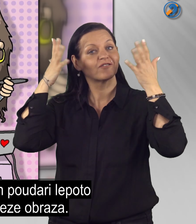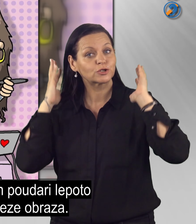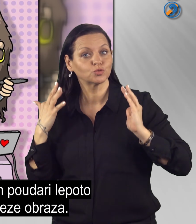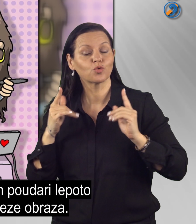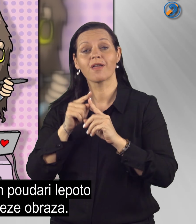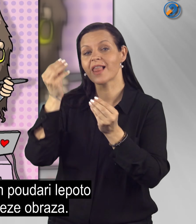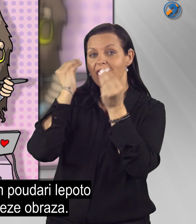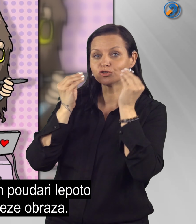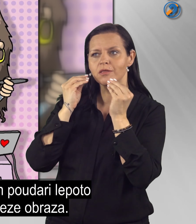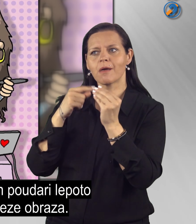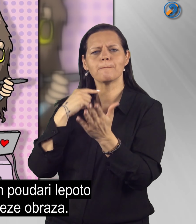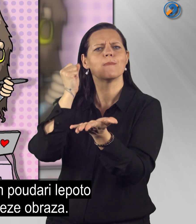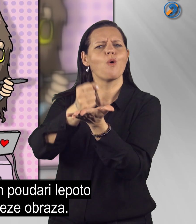ter značajske poteze obraza.